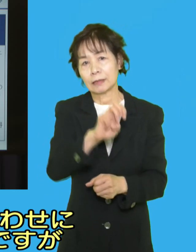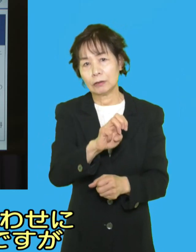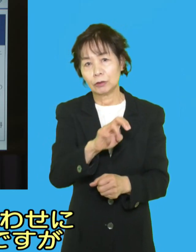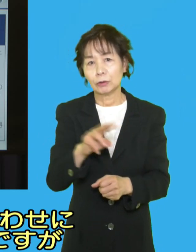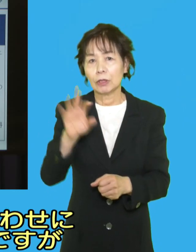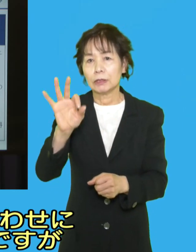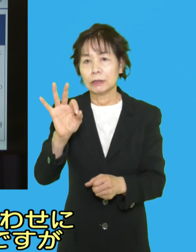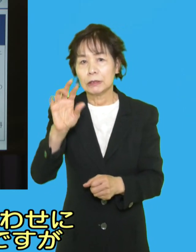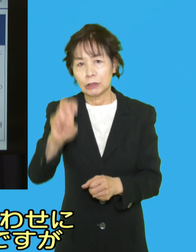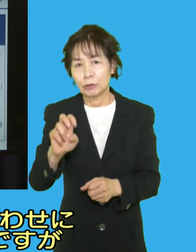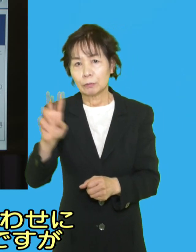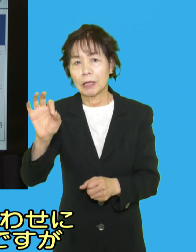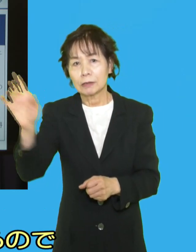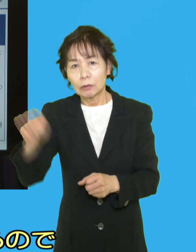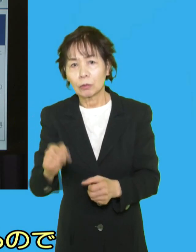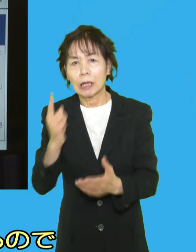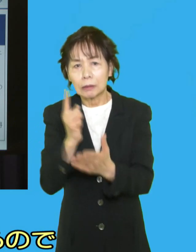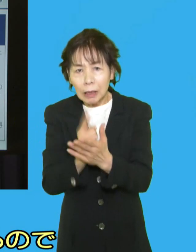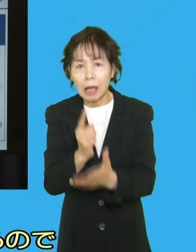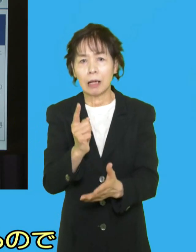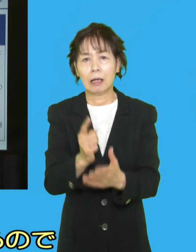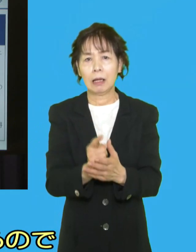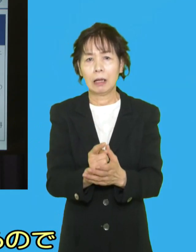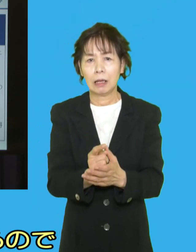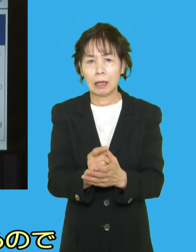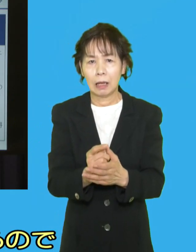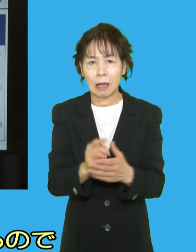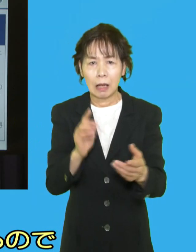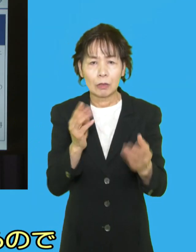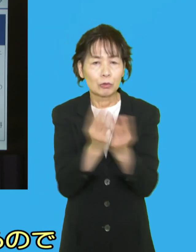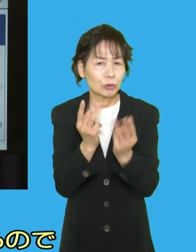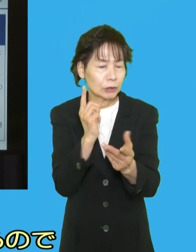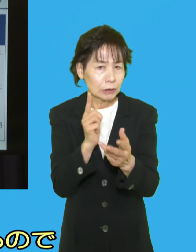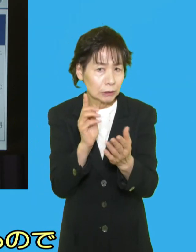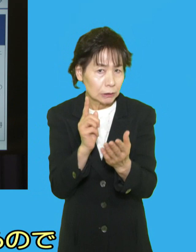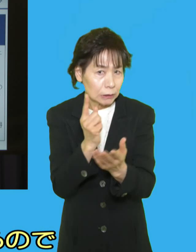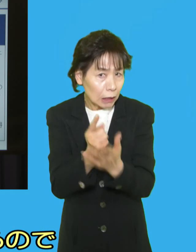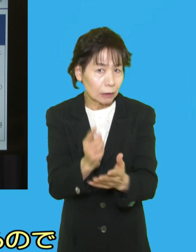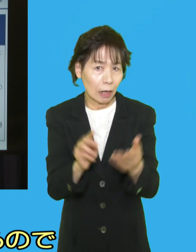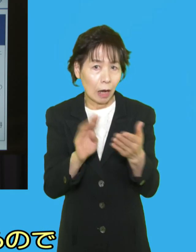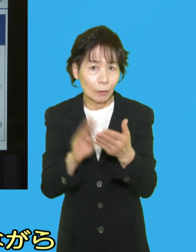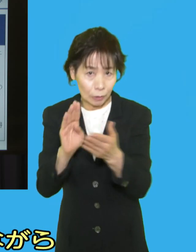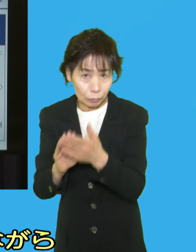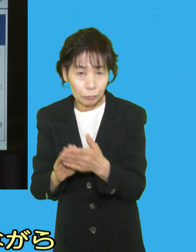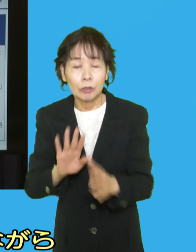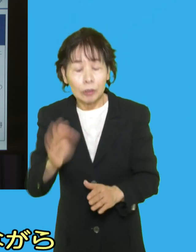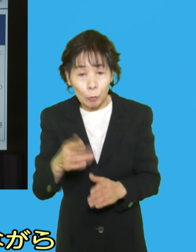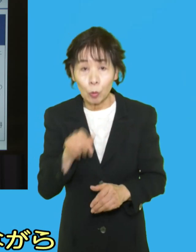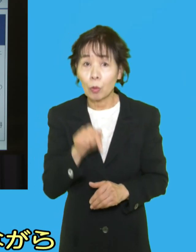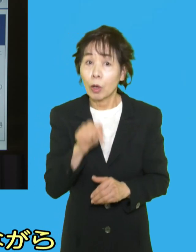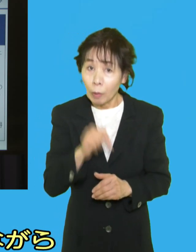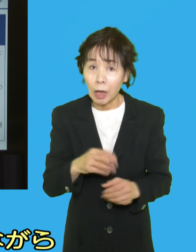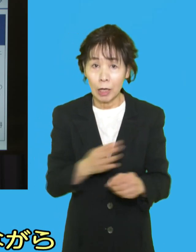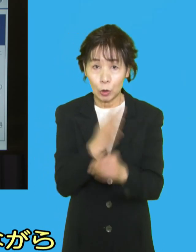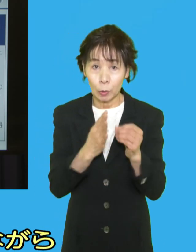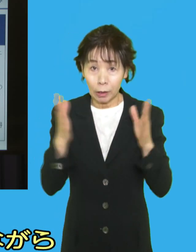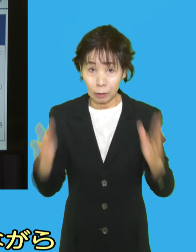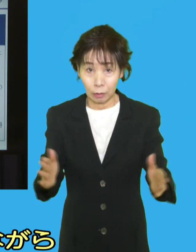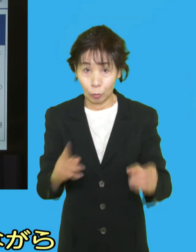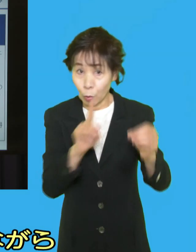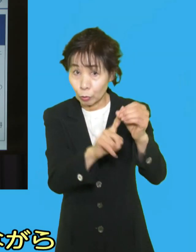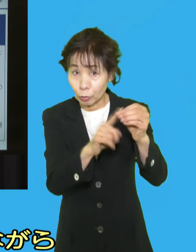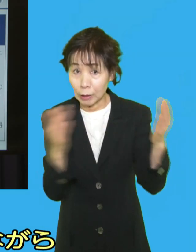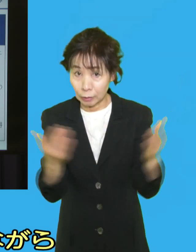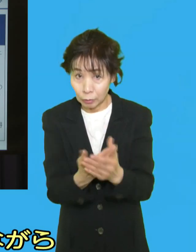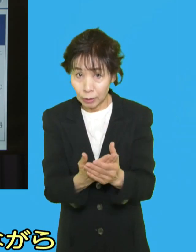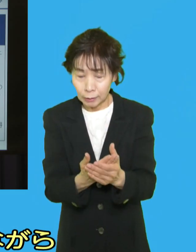にその釣りすませになってしまうと思うんですが、まあ、令和5年度という4年間の目標でもありますので、まあ、その間にですねきっちりと